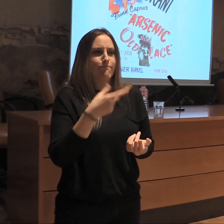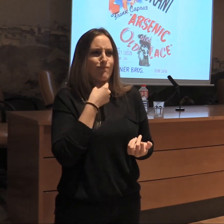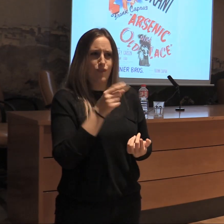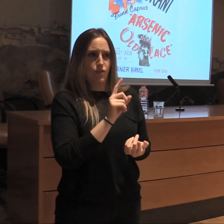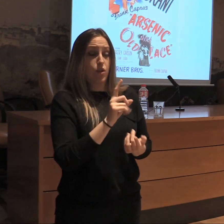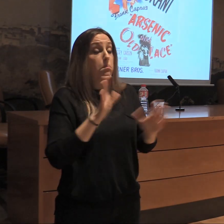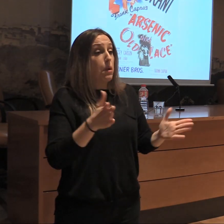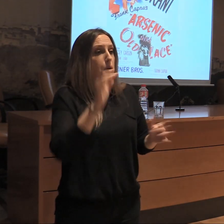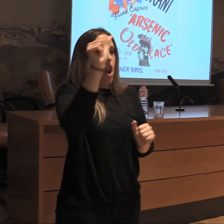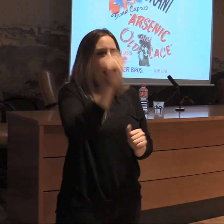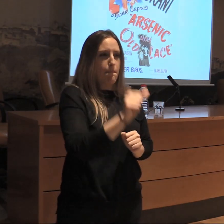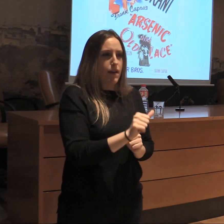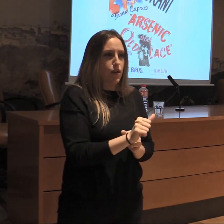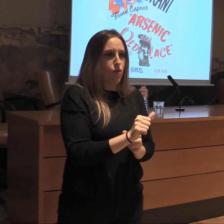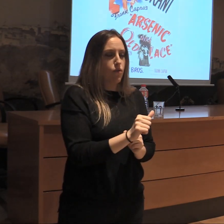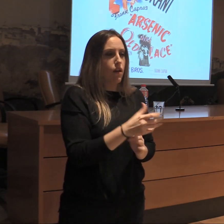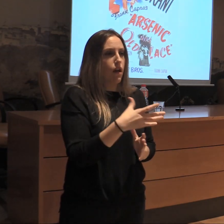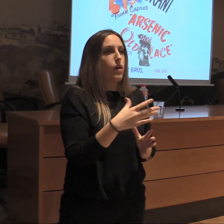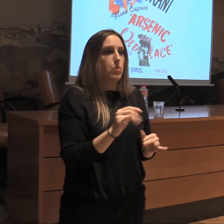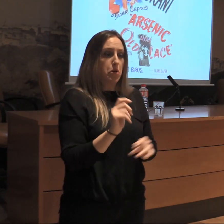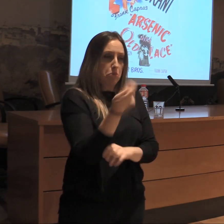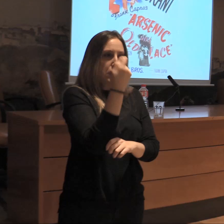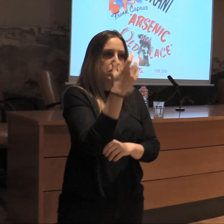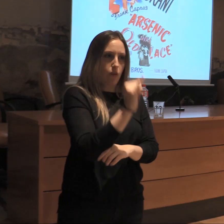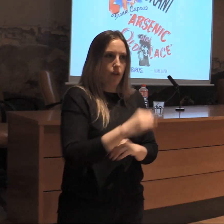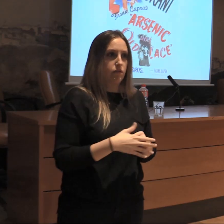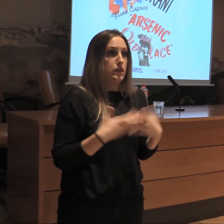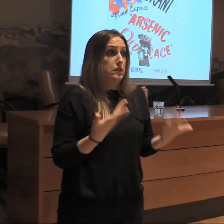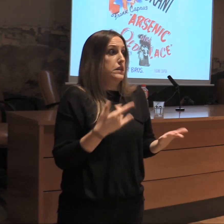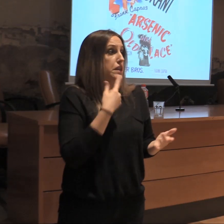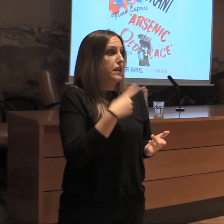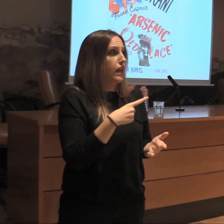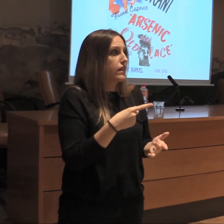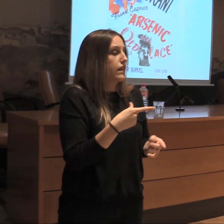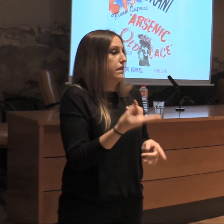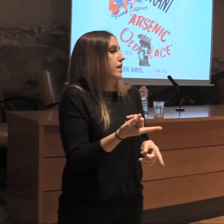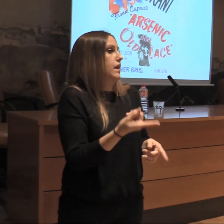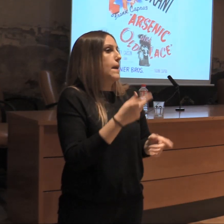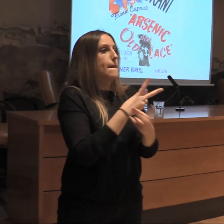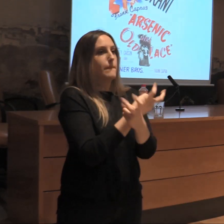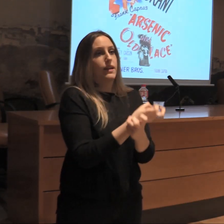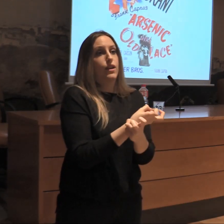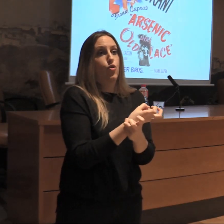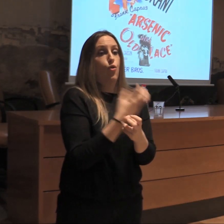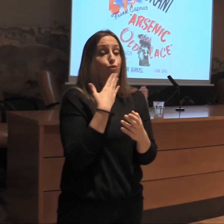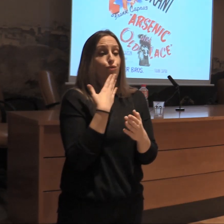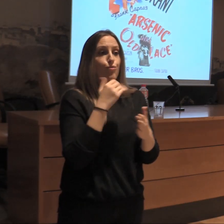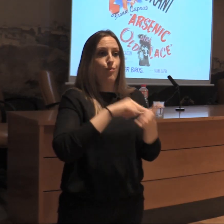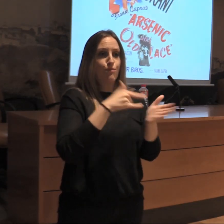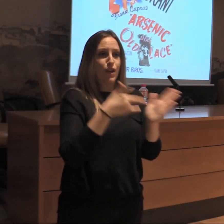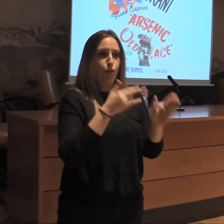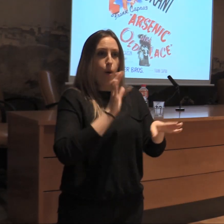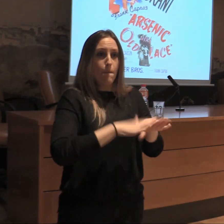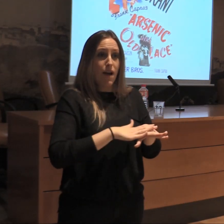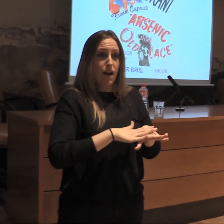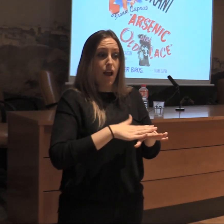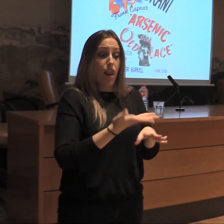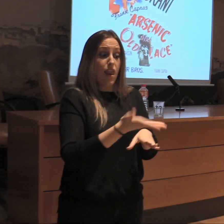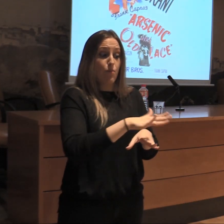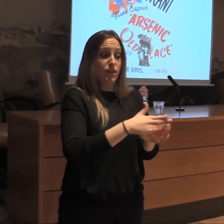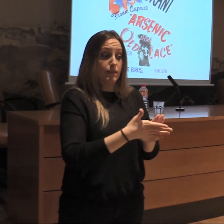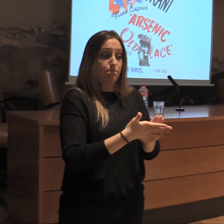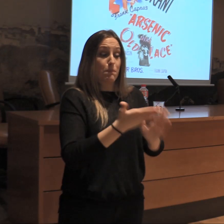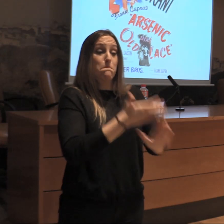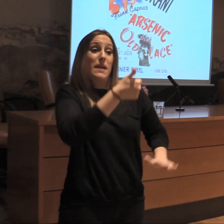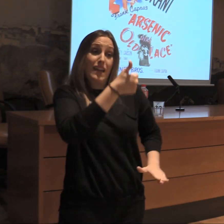mucho éxito y habla del veneno usado pues como método para ayudar o acelerar la muerte de